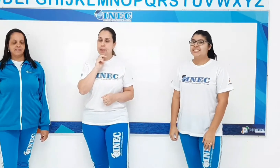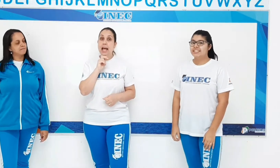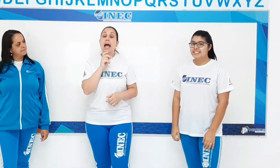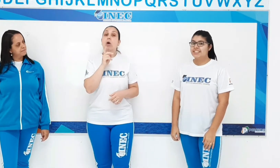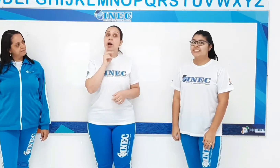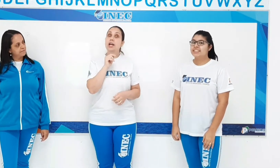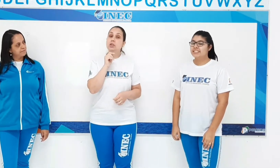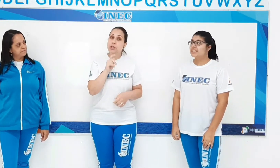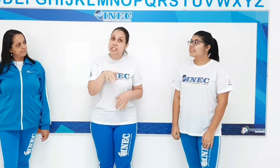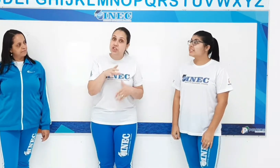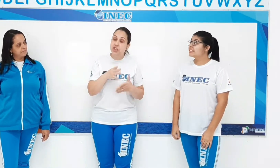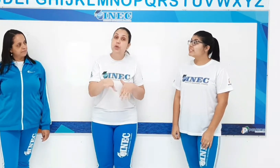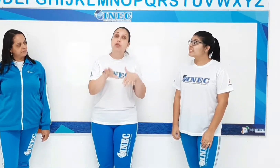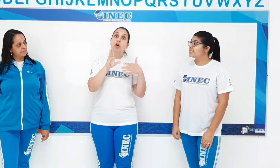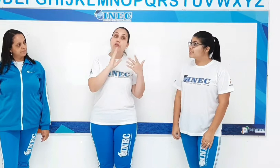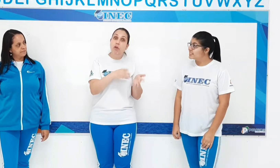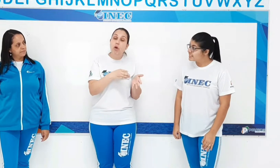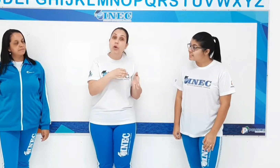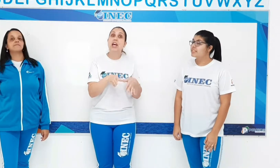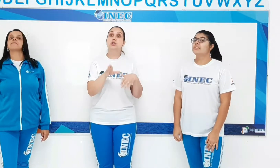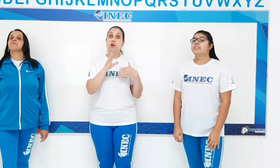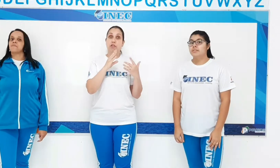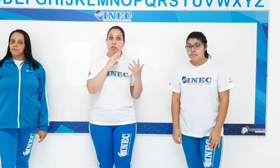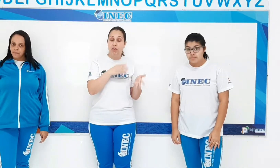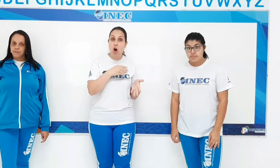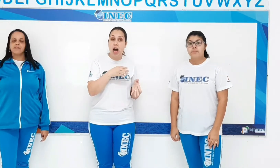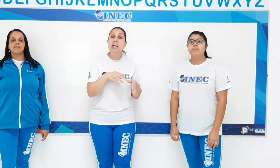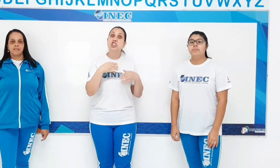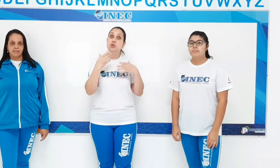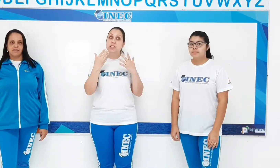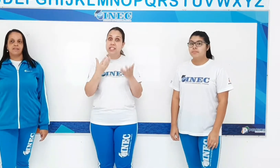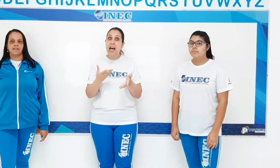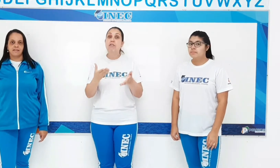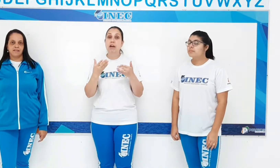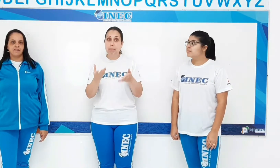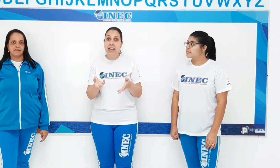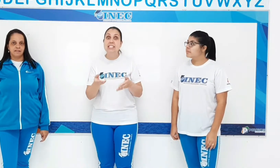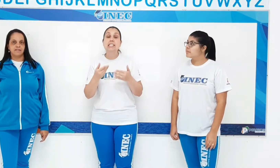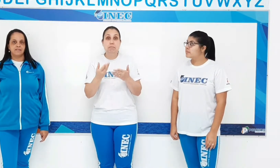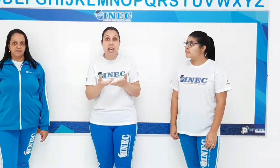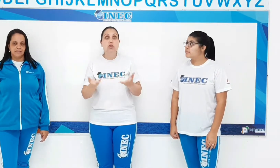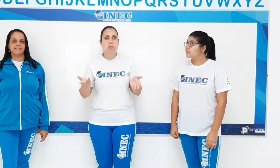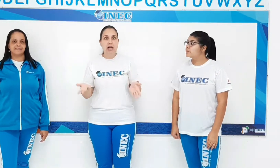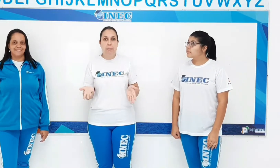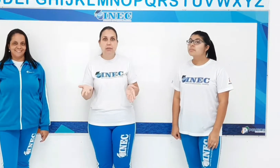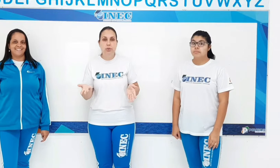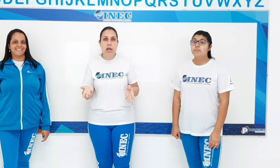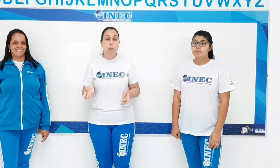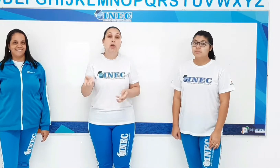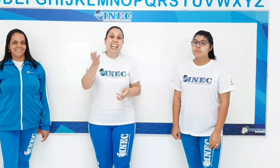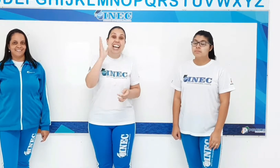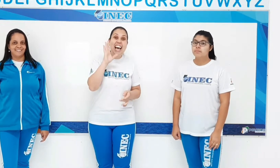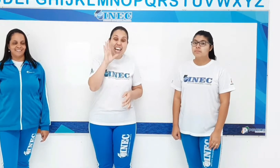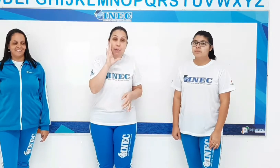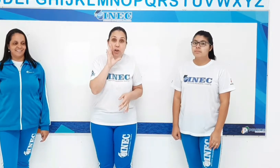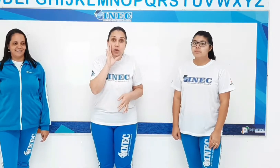quê? Quando existia o vovô e a sua vovó, a gente usava mais esse meio de pagamento.